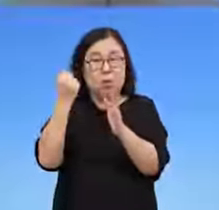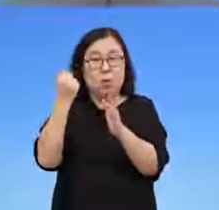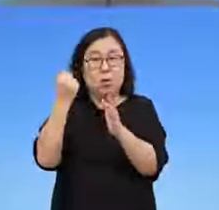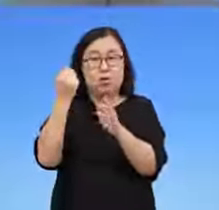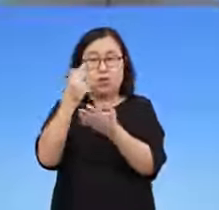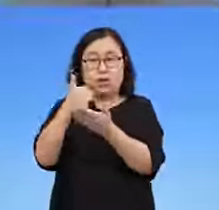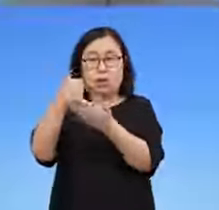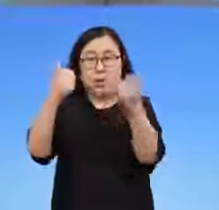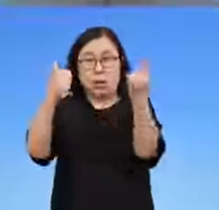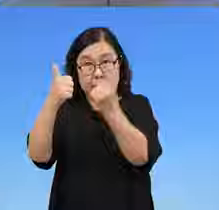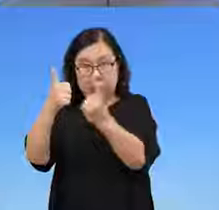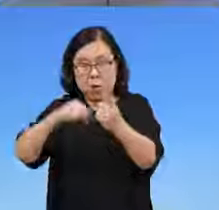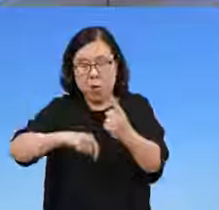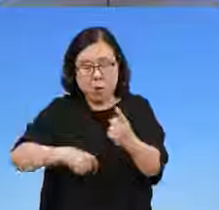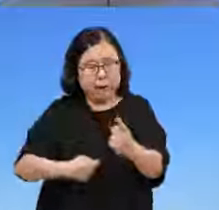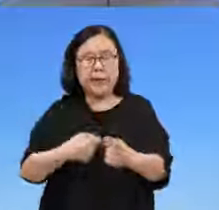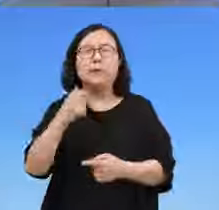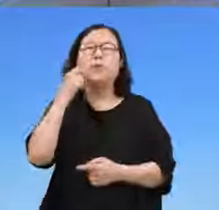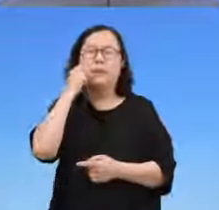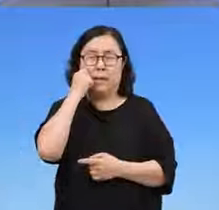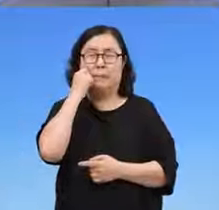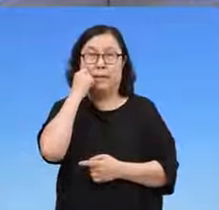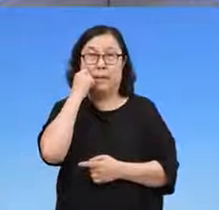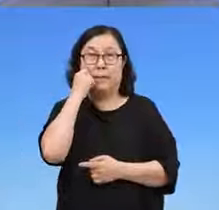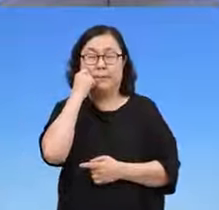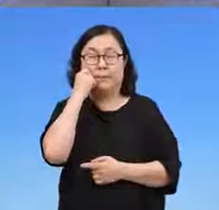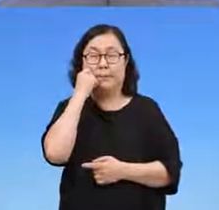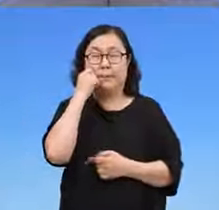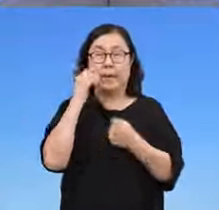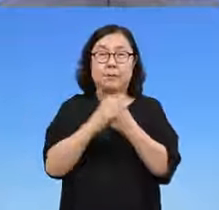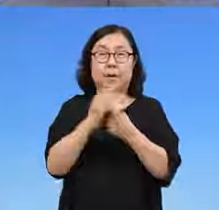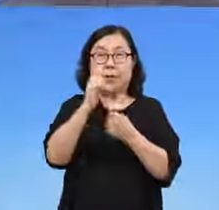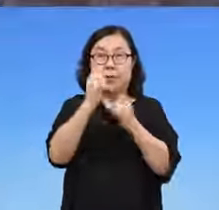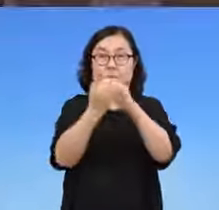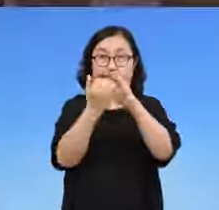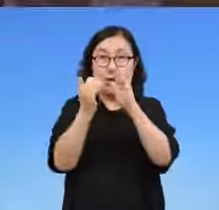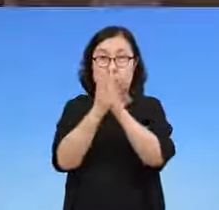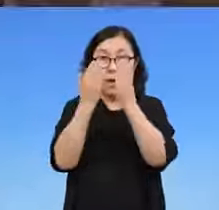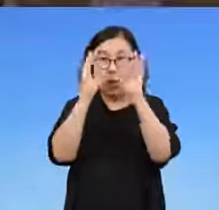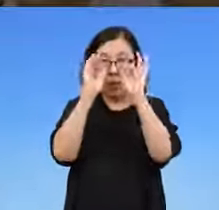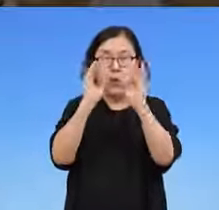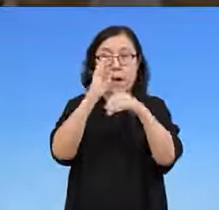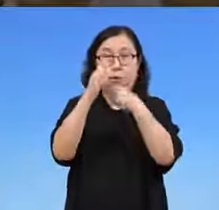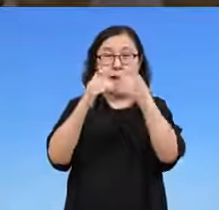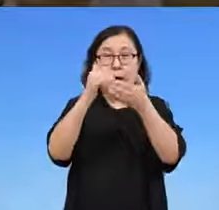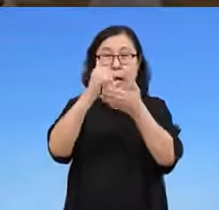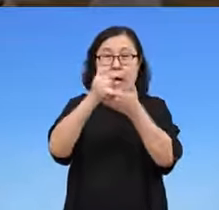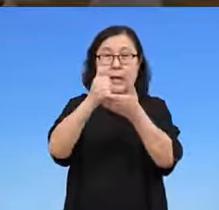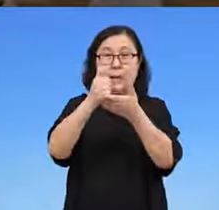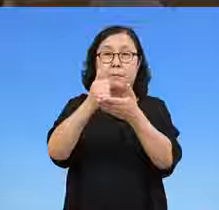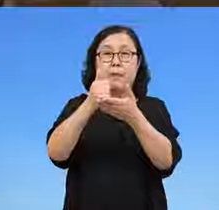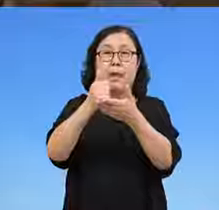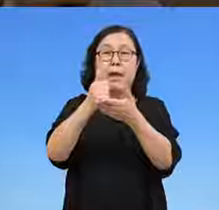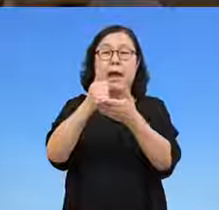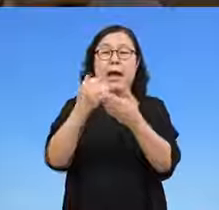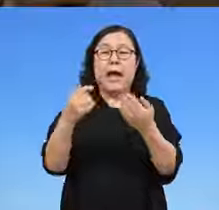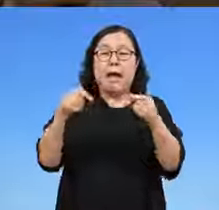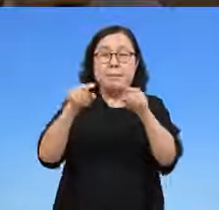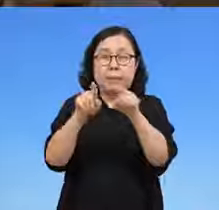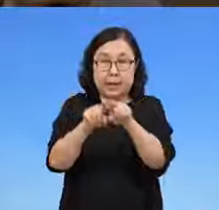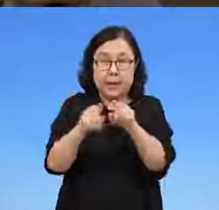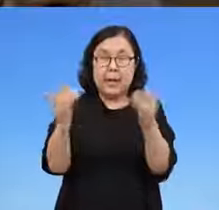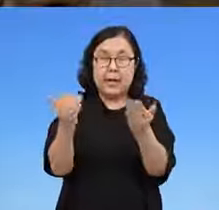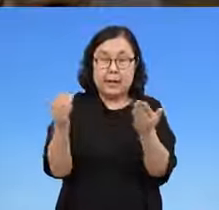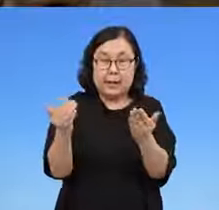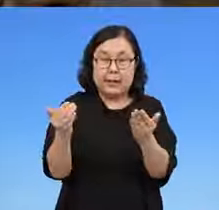절대 불가능했다. 그래서 여러분 그 고린도전서 3장 9절에 보면은 우리는 하나님의 동역자들이요